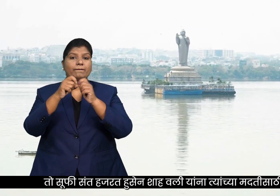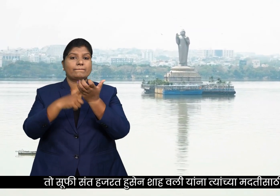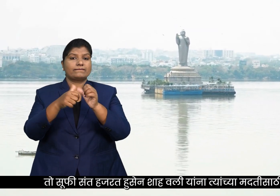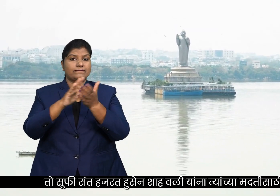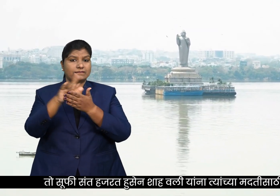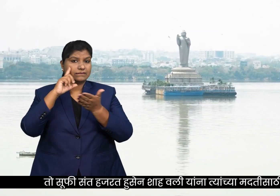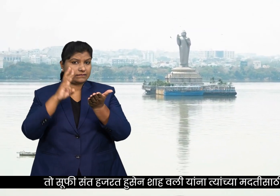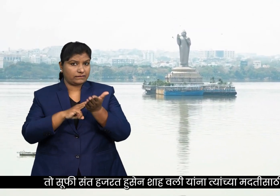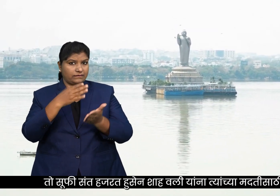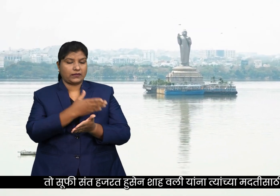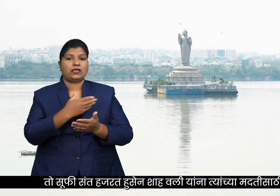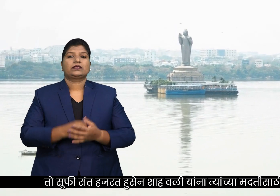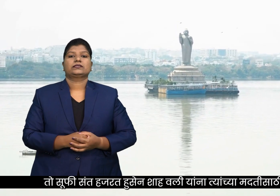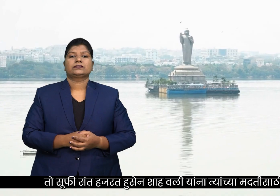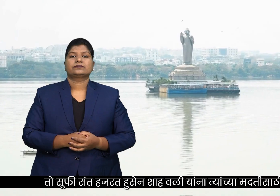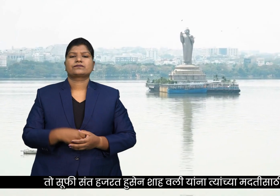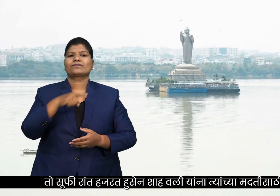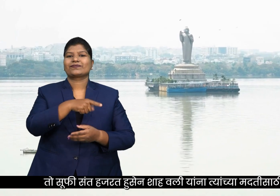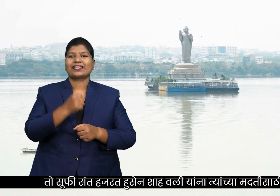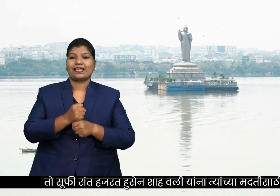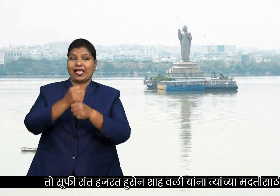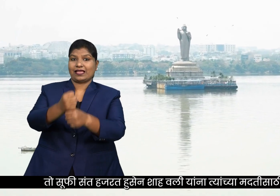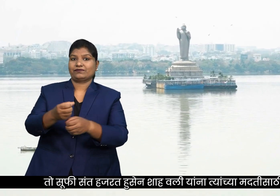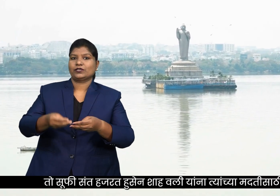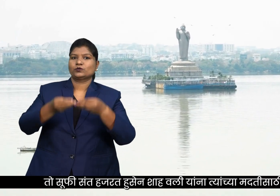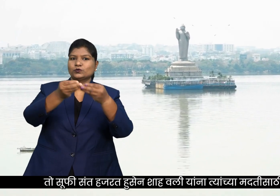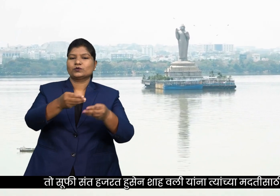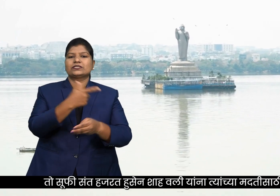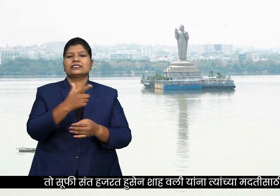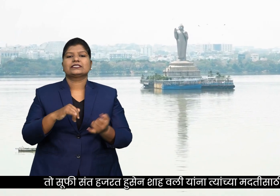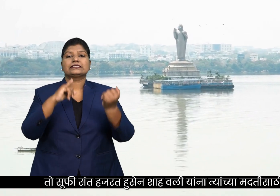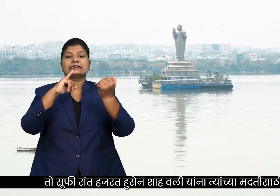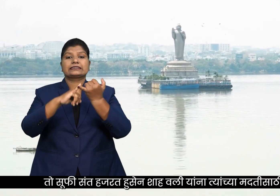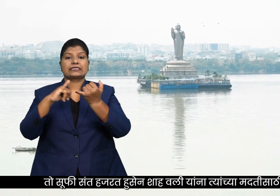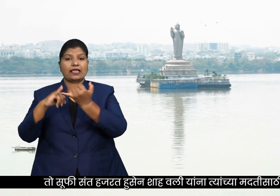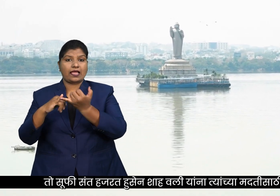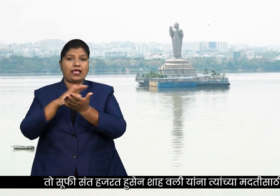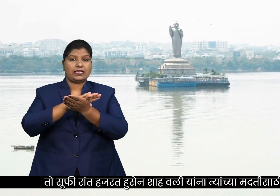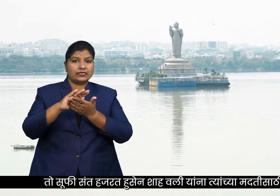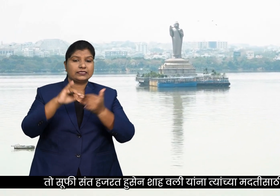यांना त्याच्या मदतीसाठी समर्पित केला.